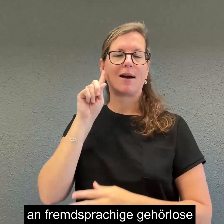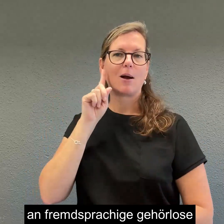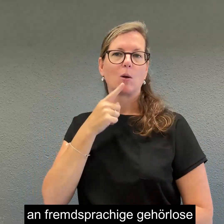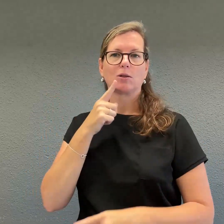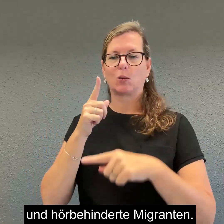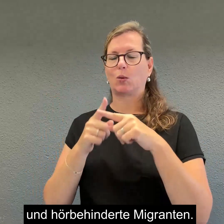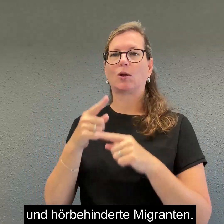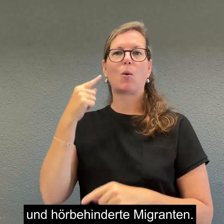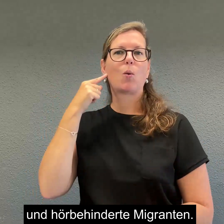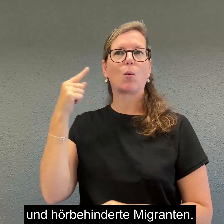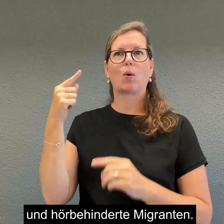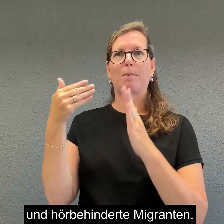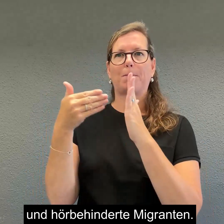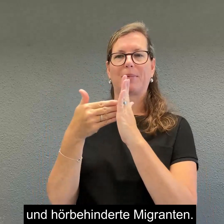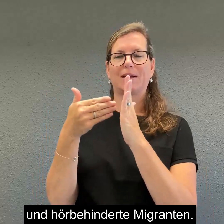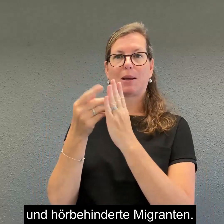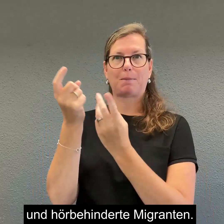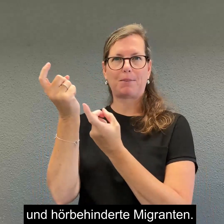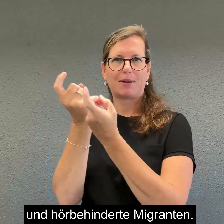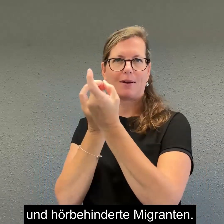gehörlose und hörbehinderte Migranten.